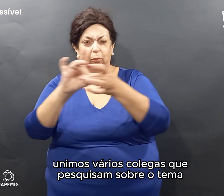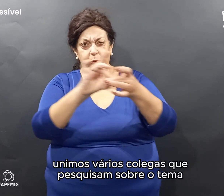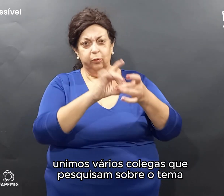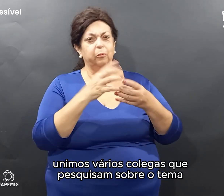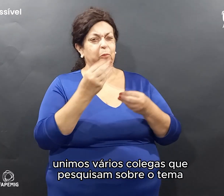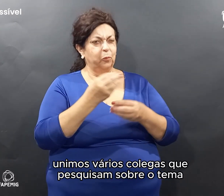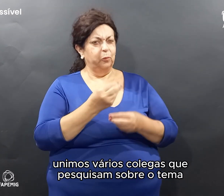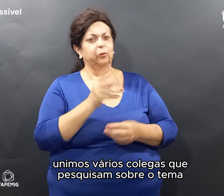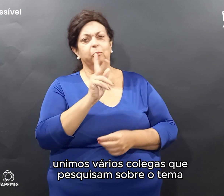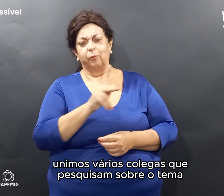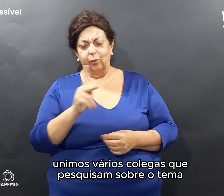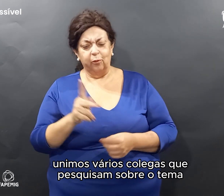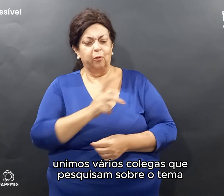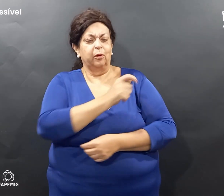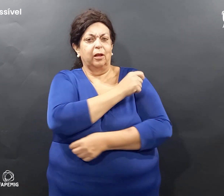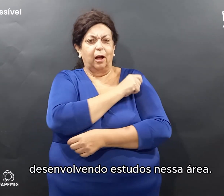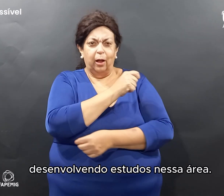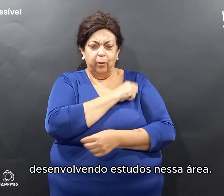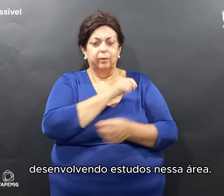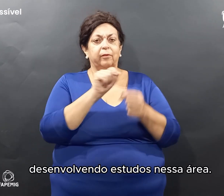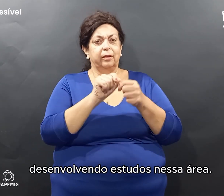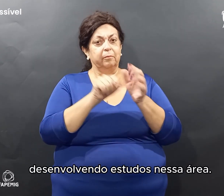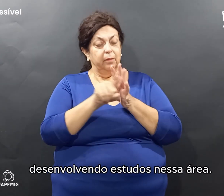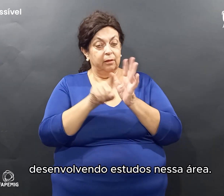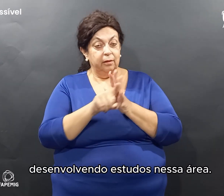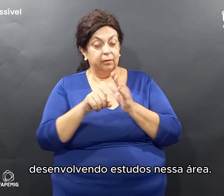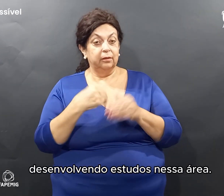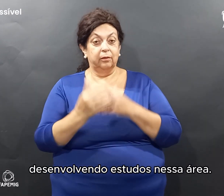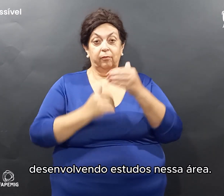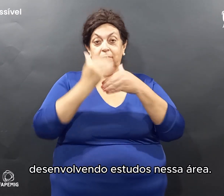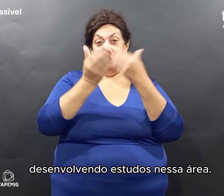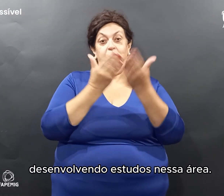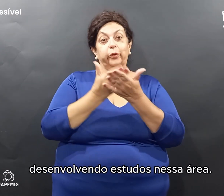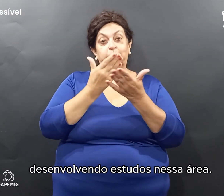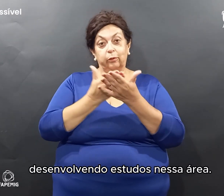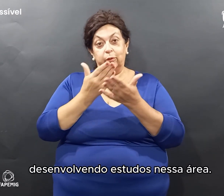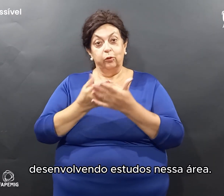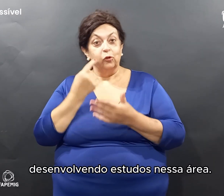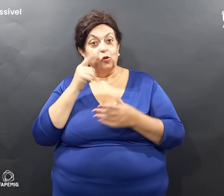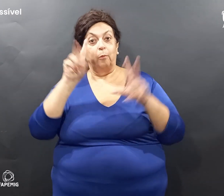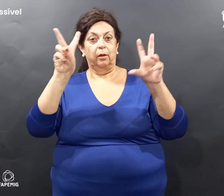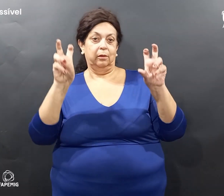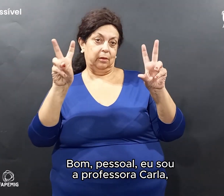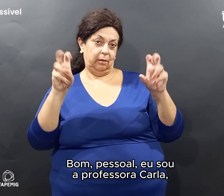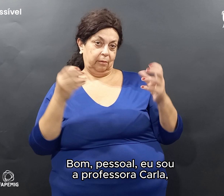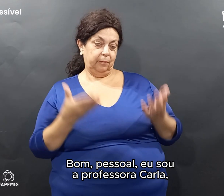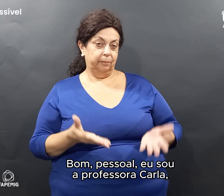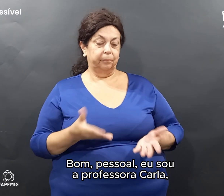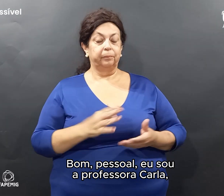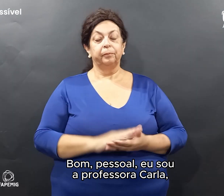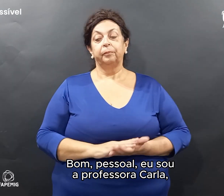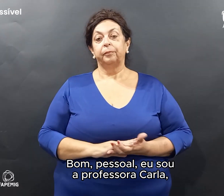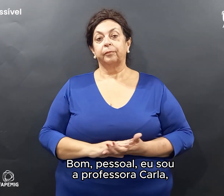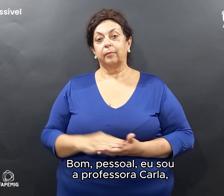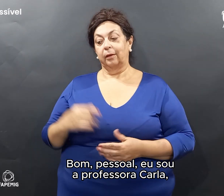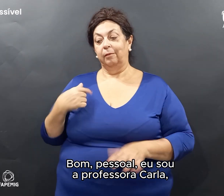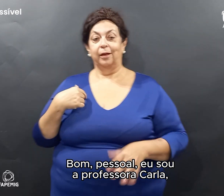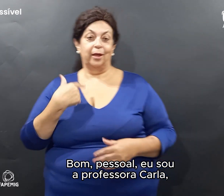que pesquisam sobre o tema, desenvolvendo estudos nessa área. Bom, pessoal, eu sou a professora